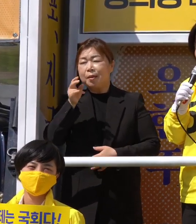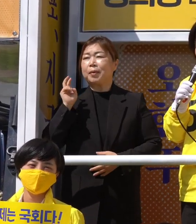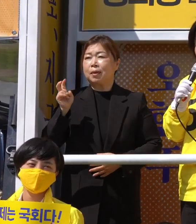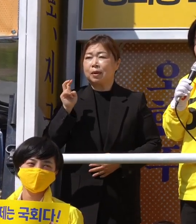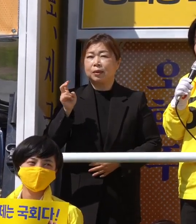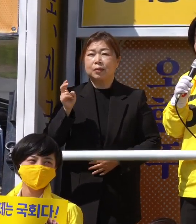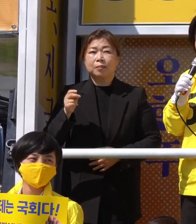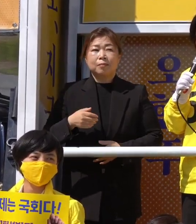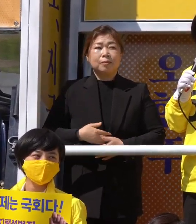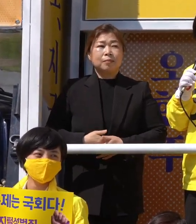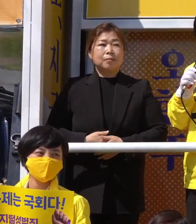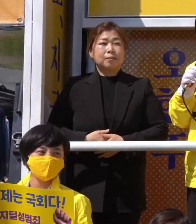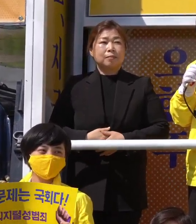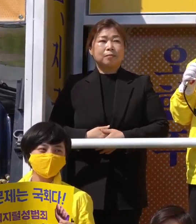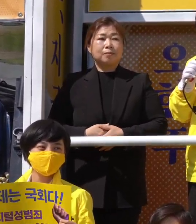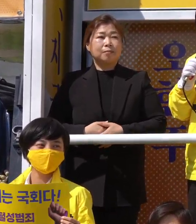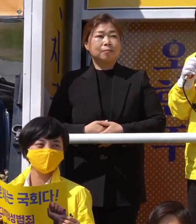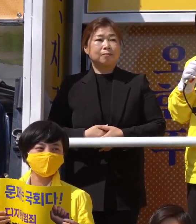겁니다.